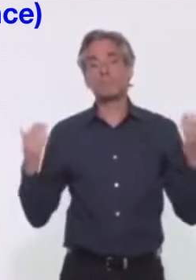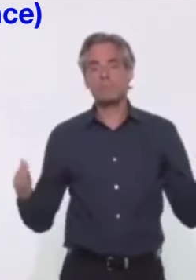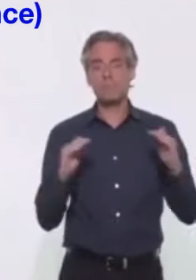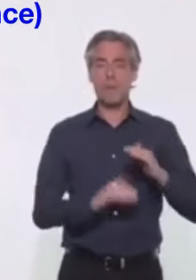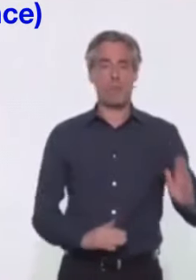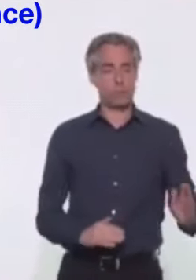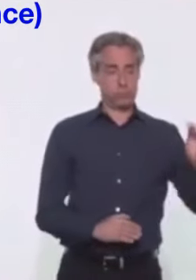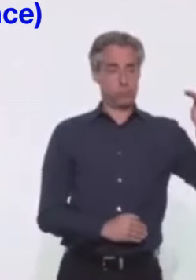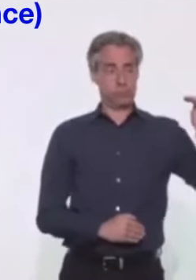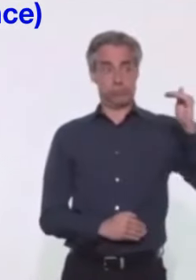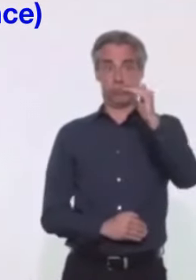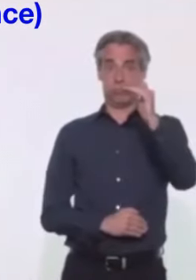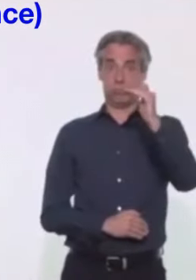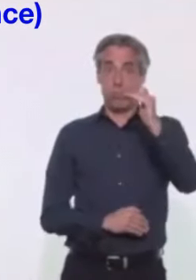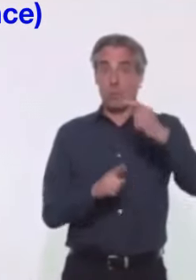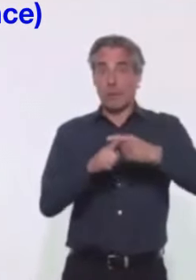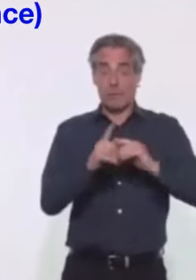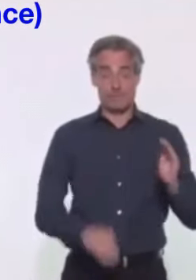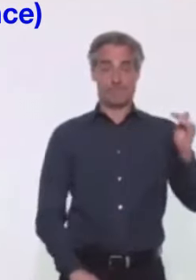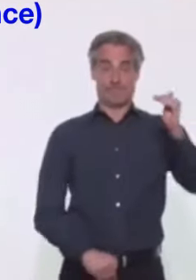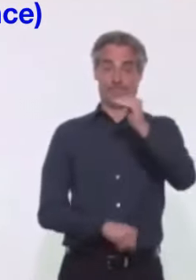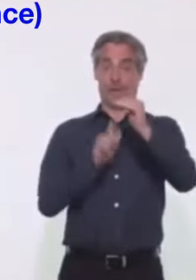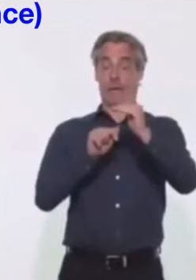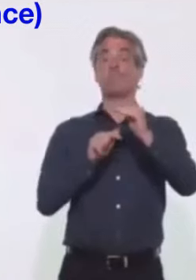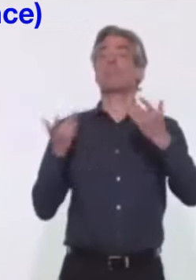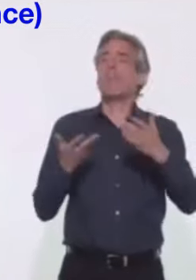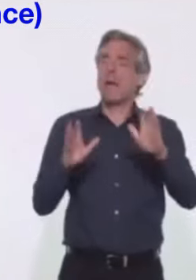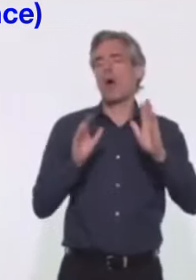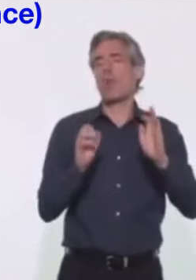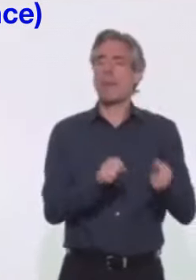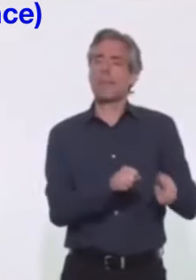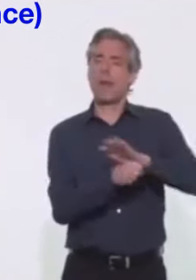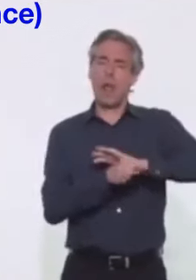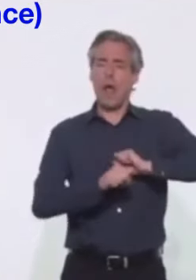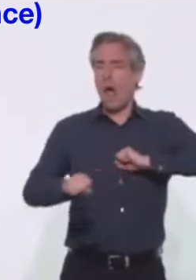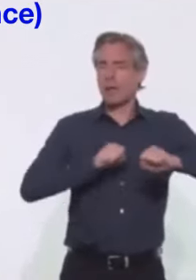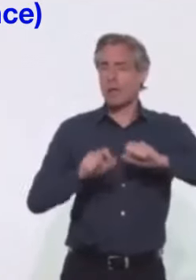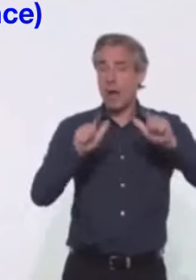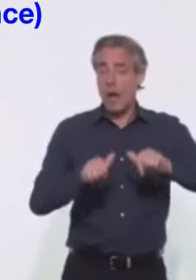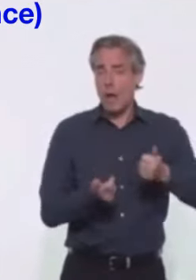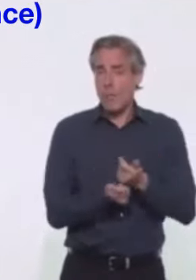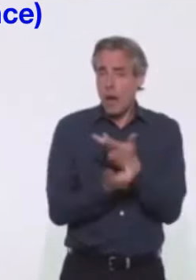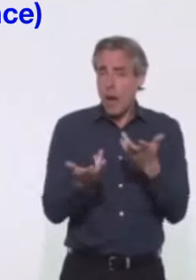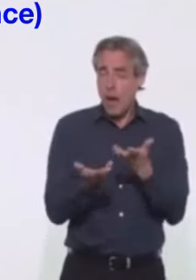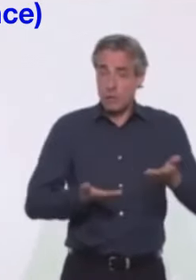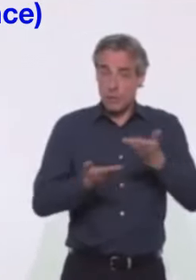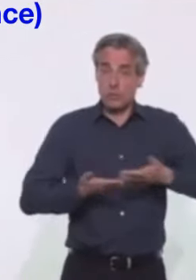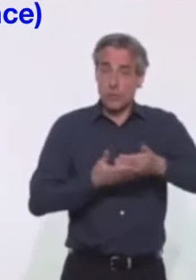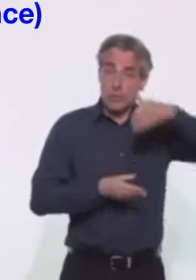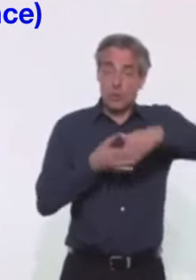plateau épidémique semble se dessiner, mais je vous l'ai dit, l'épidémie est active, il y a beaucoup de cas encore qui arrivent à